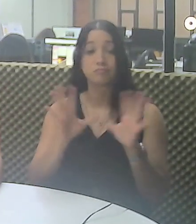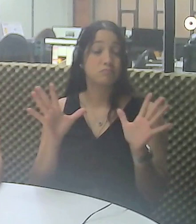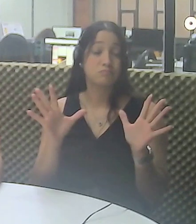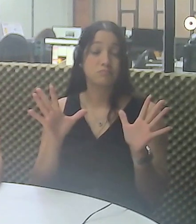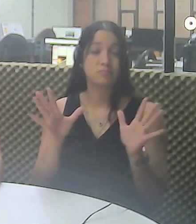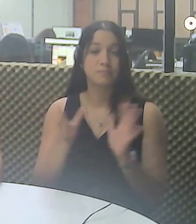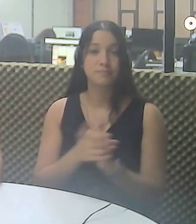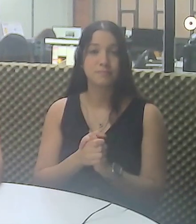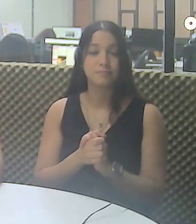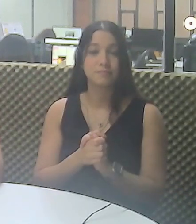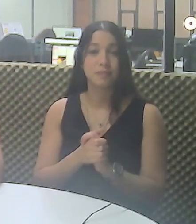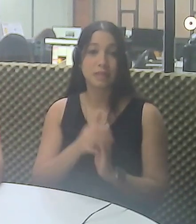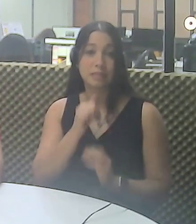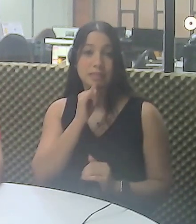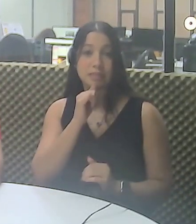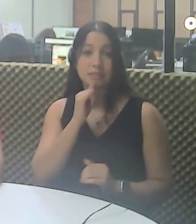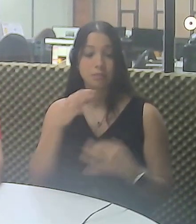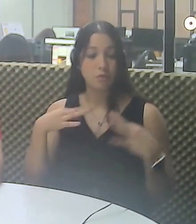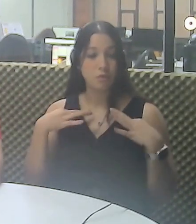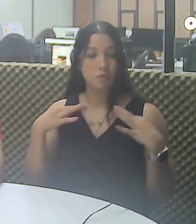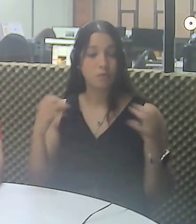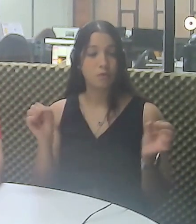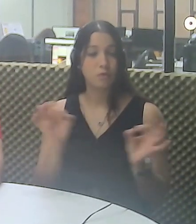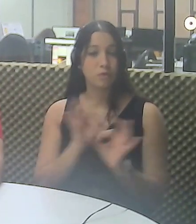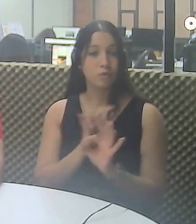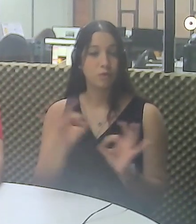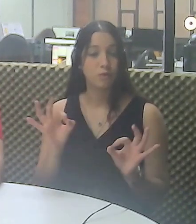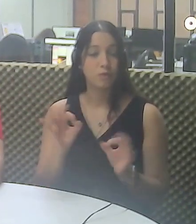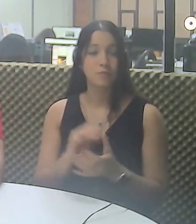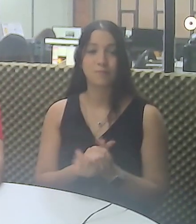comprar o que tiver afim, como um look novo,